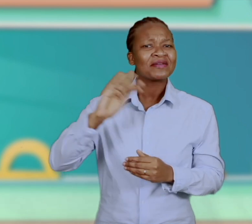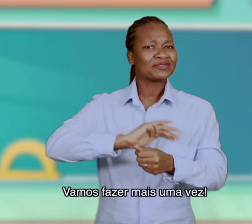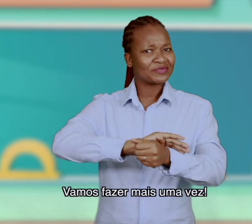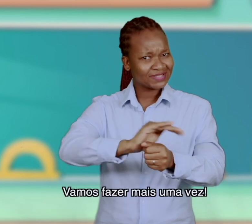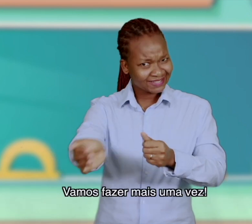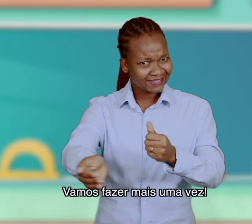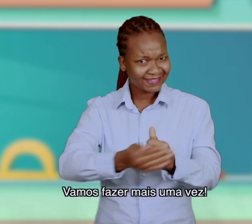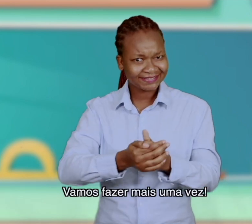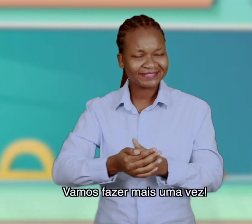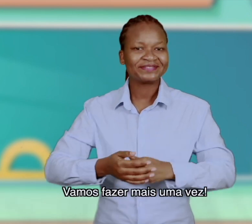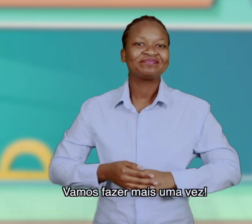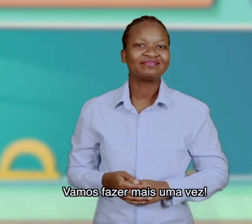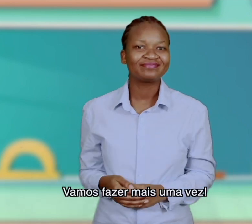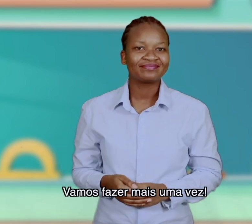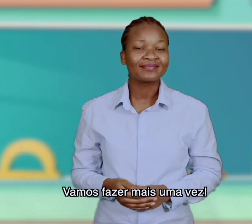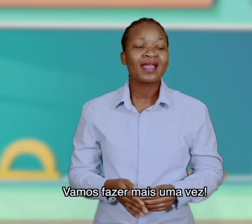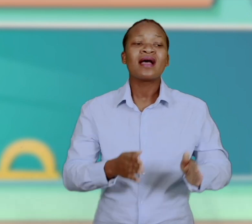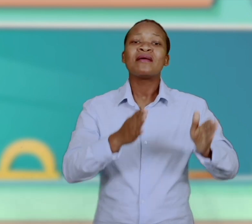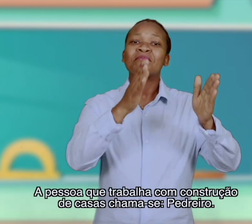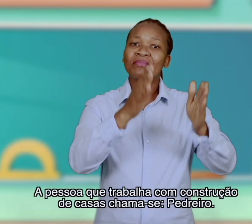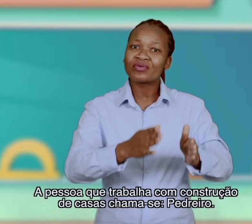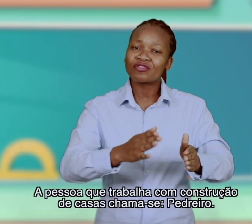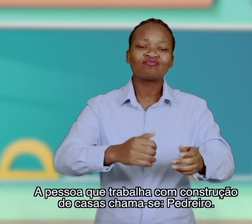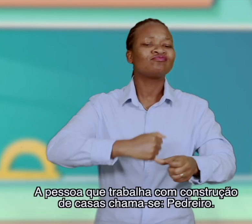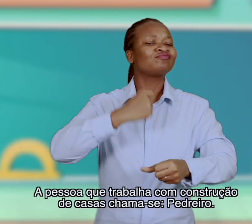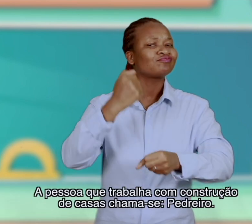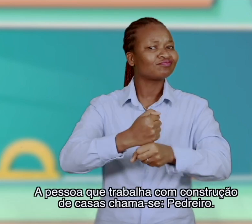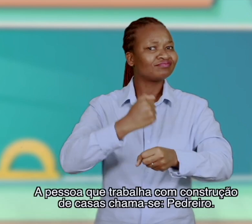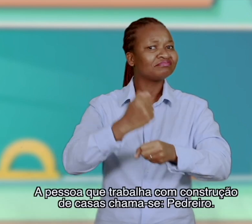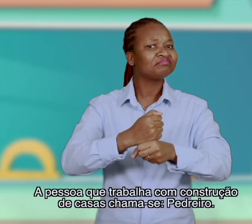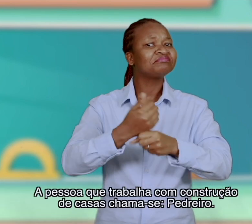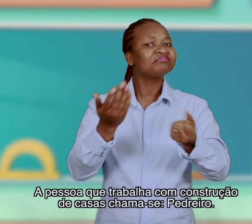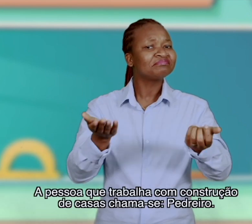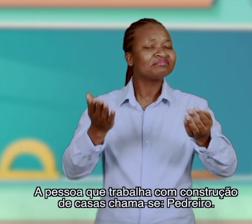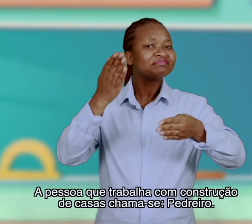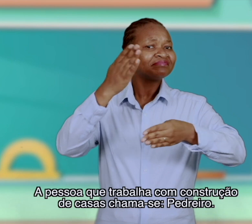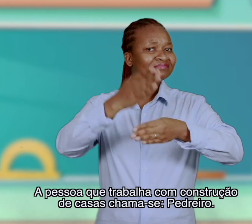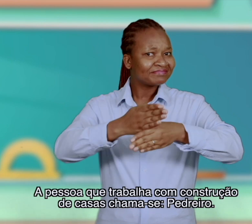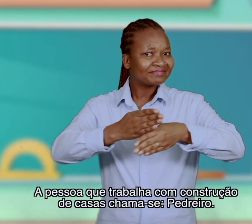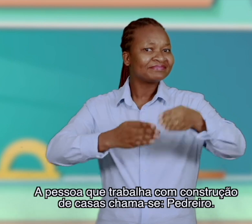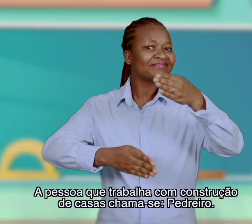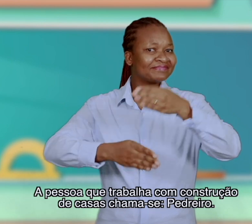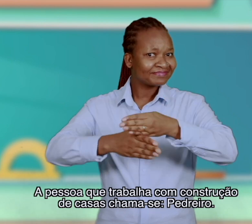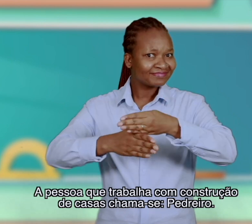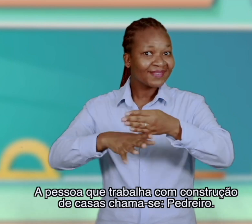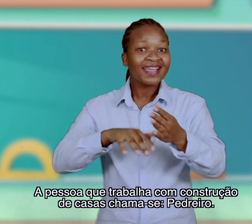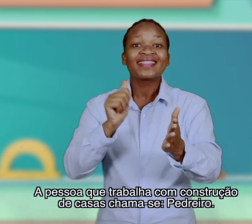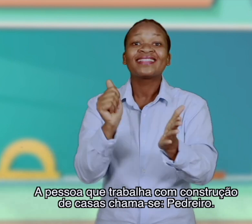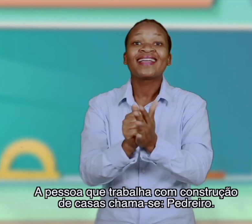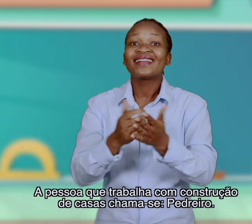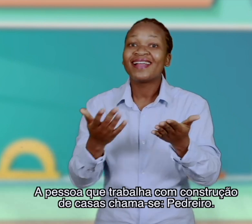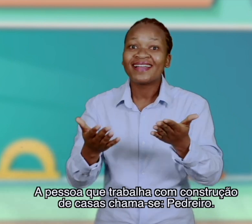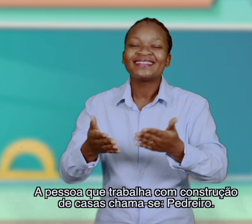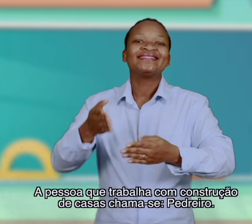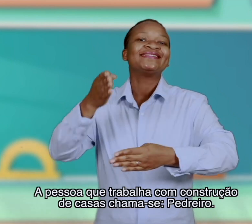Vamos fazer mais uma vez. A pessoa que trabalha com construção de casas chama-se